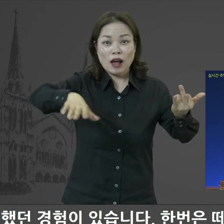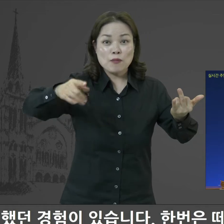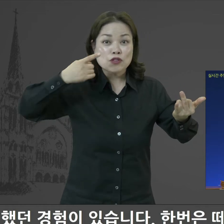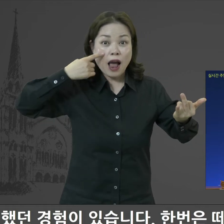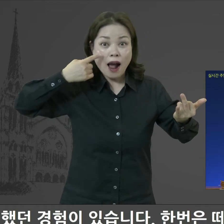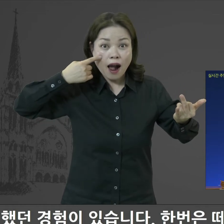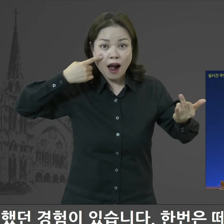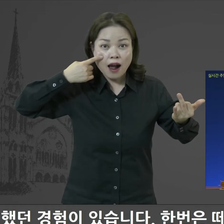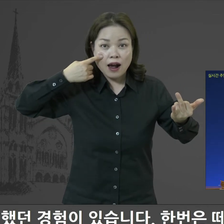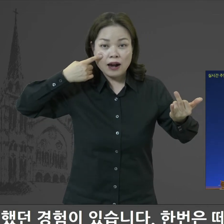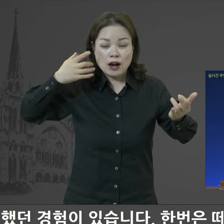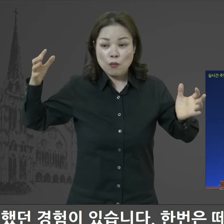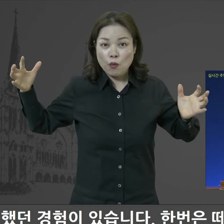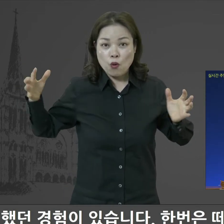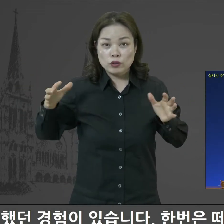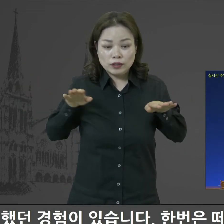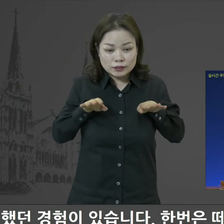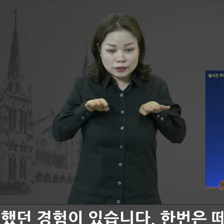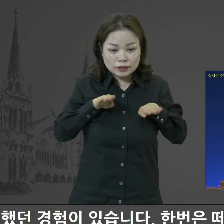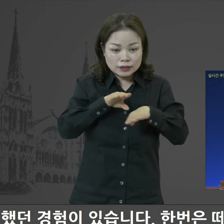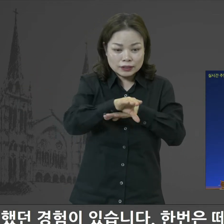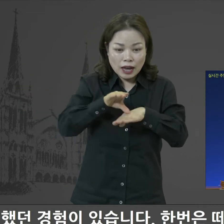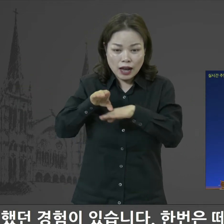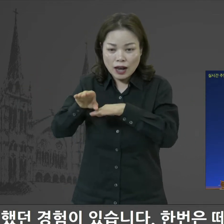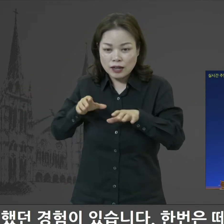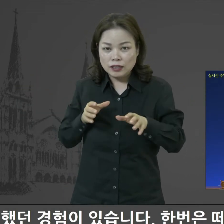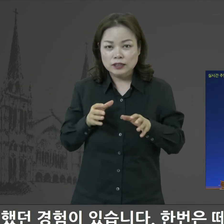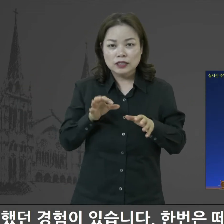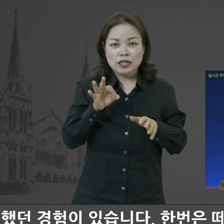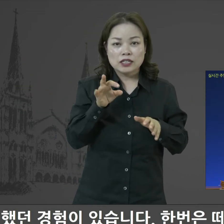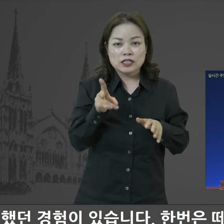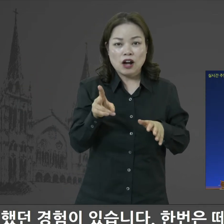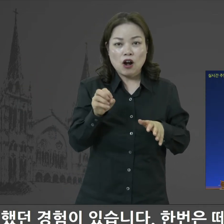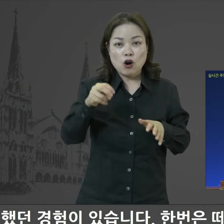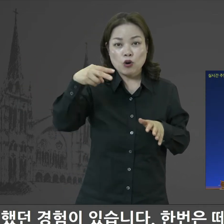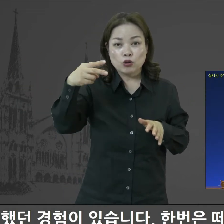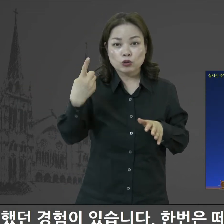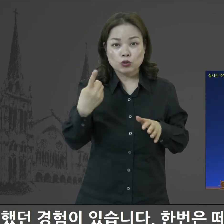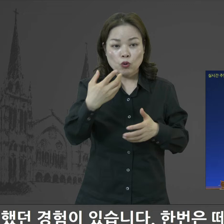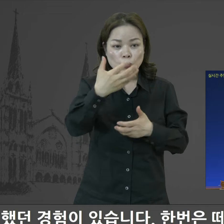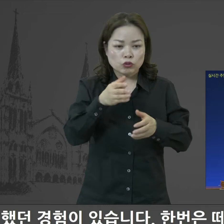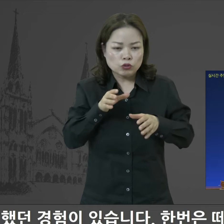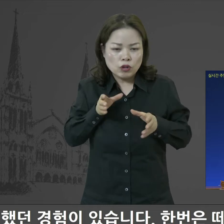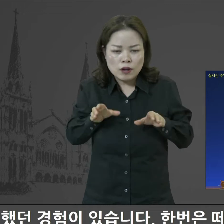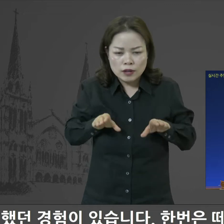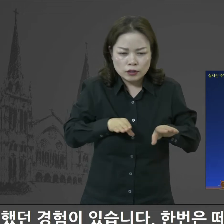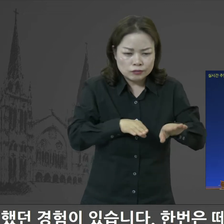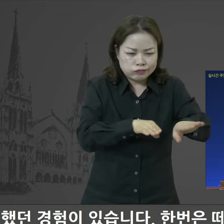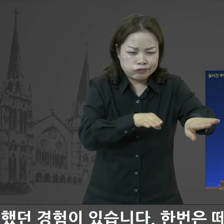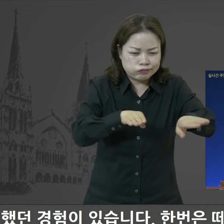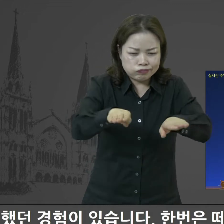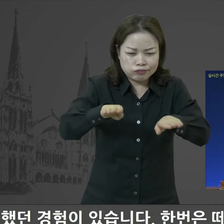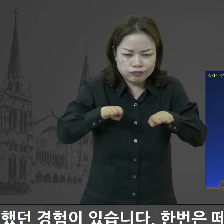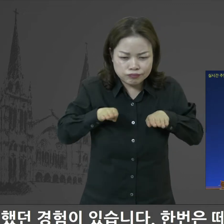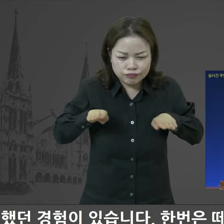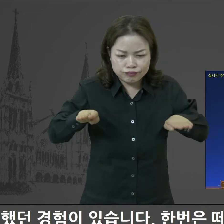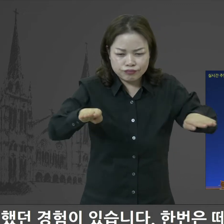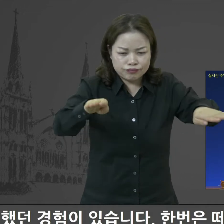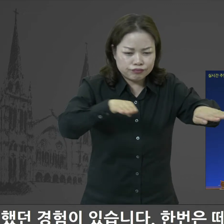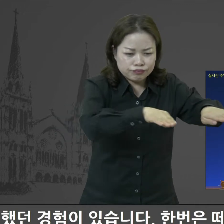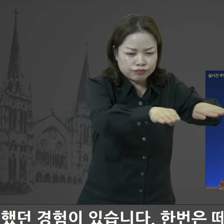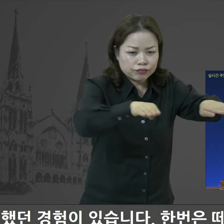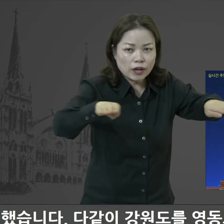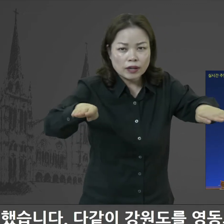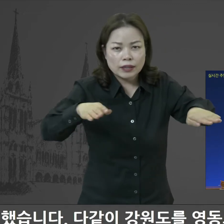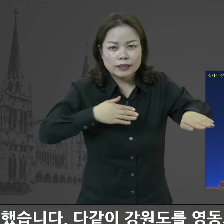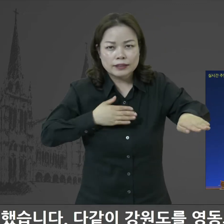해가지고 전부 다 모여서 어디로 갑니까? 영동고속도로로 올라가죠. 영동고속도로 올라가는데 그 중에 회원 한 분이 제 차가